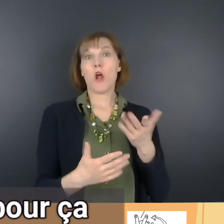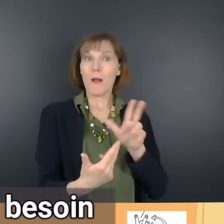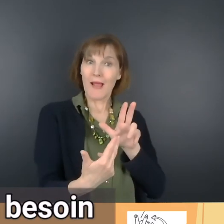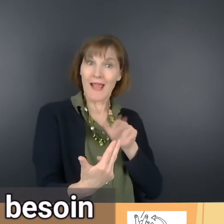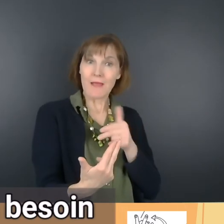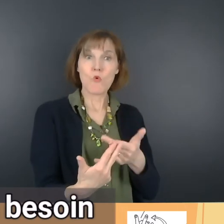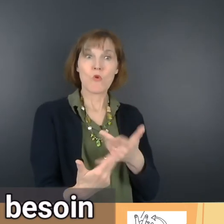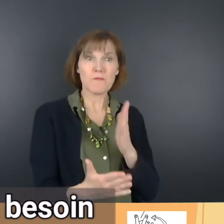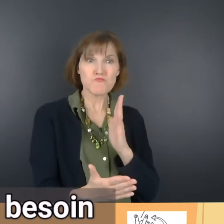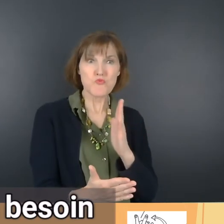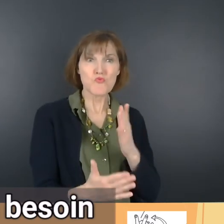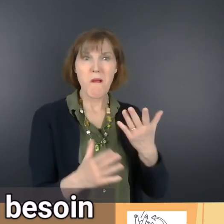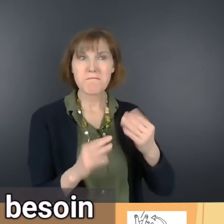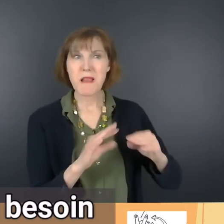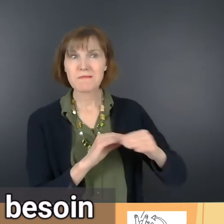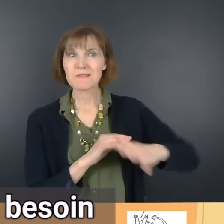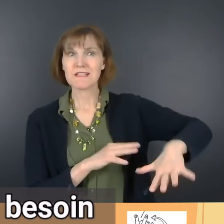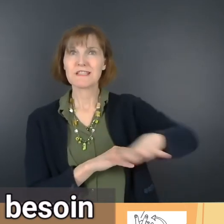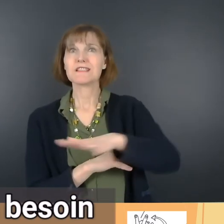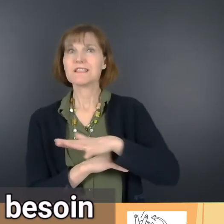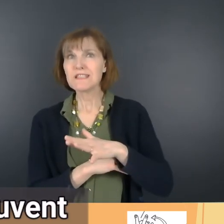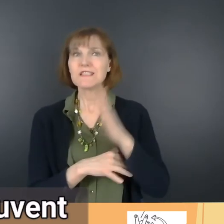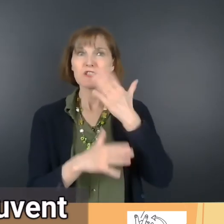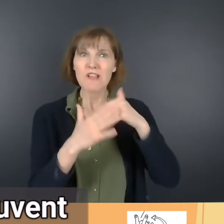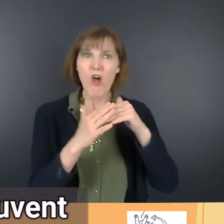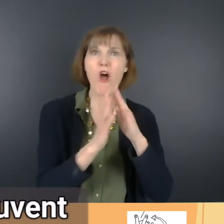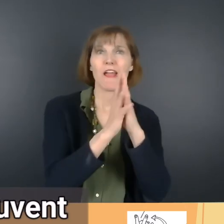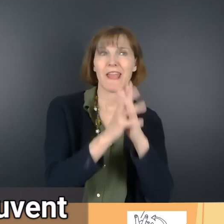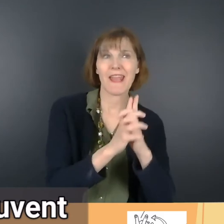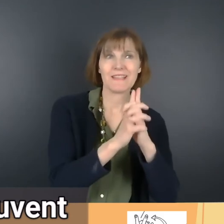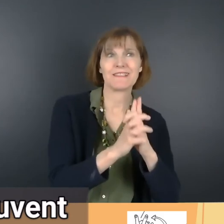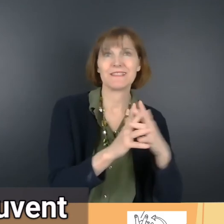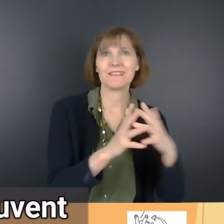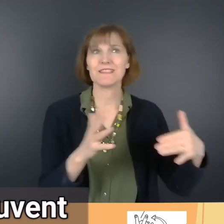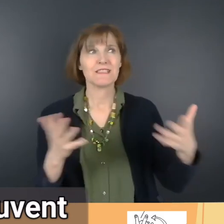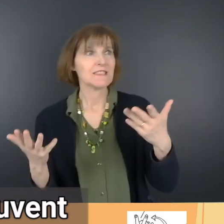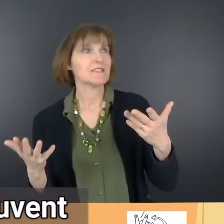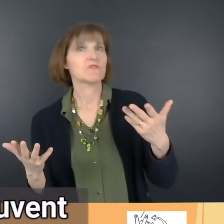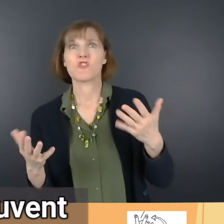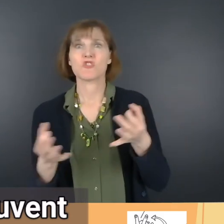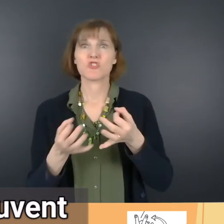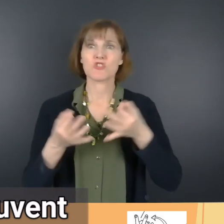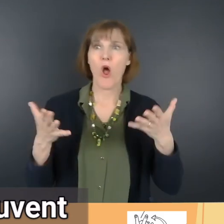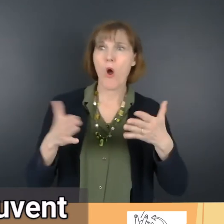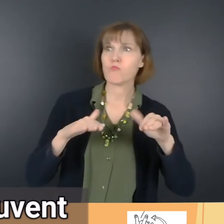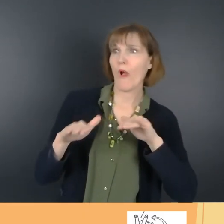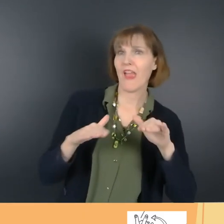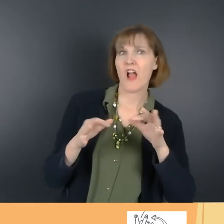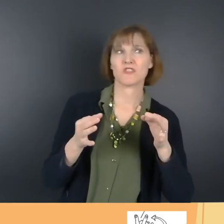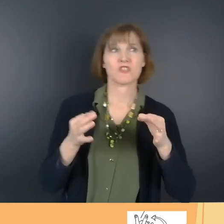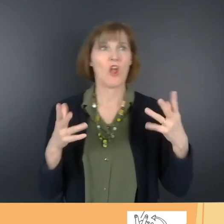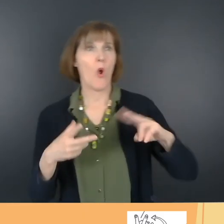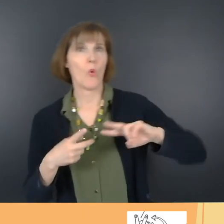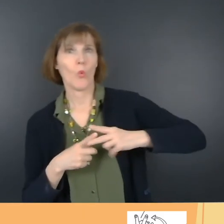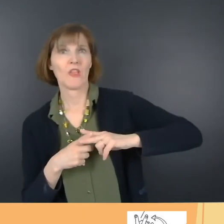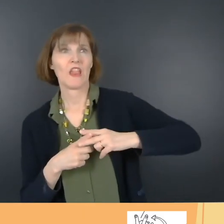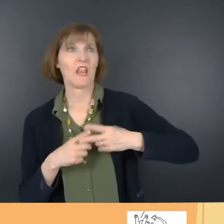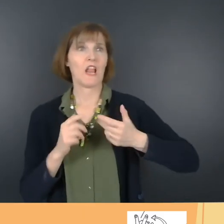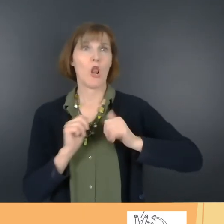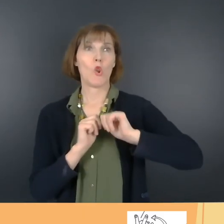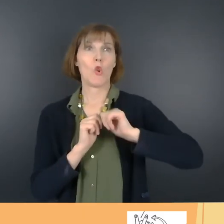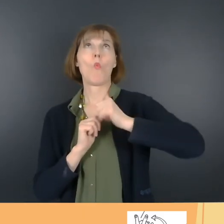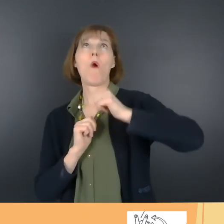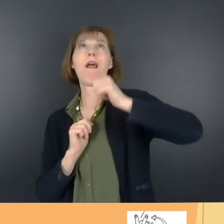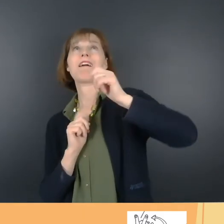pour répondre à un besoin de terrain dans les églises qui se retrouvent complètement démunies, loin d'un centre,